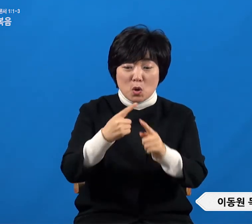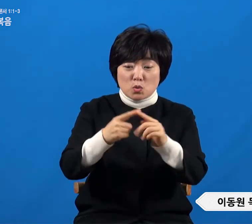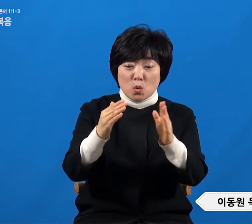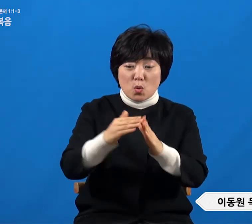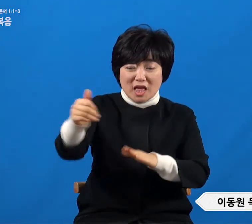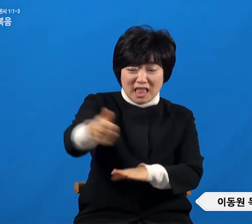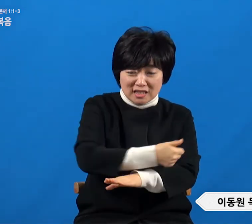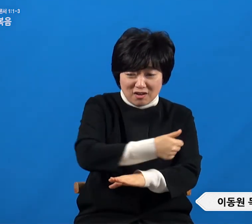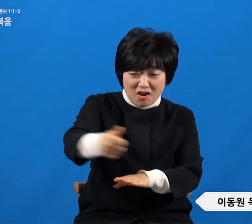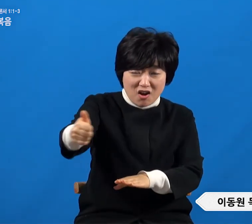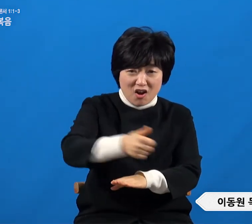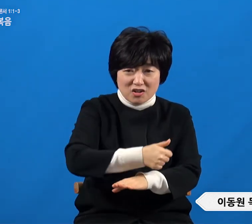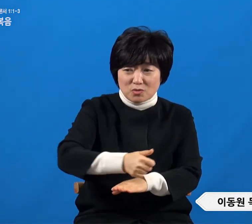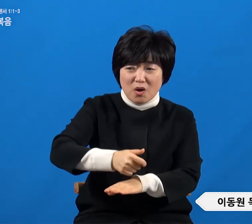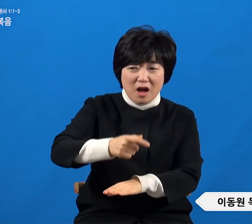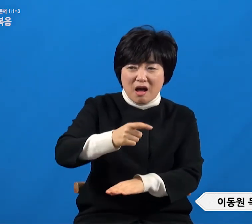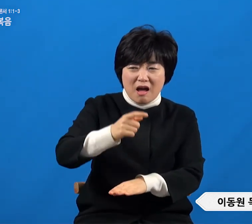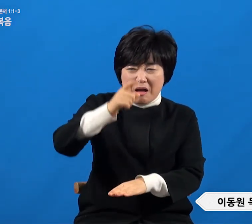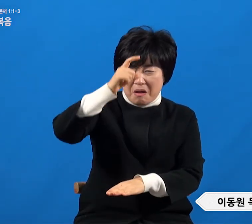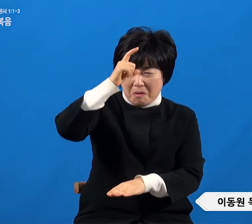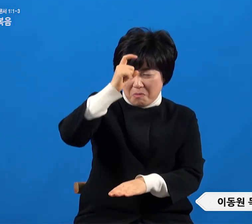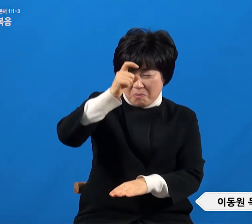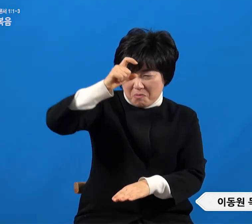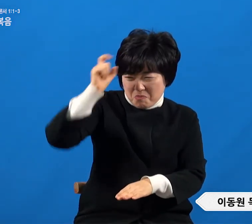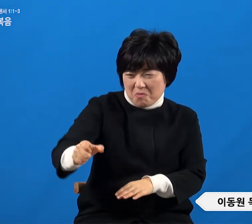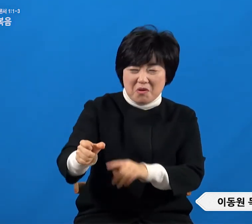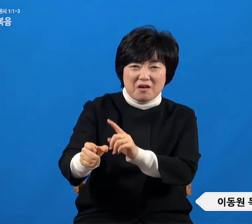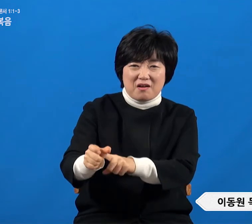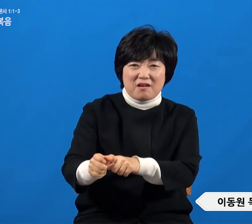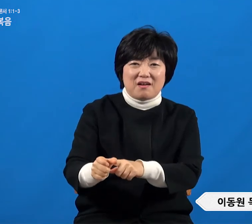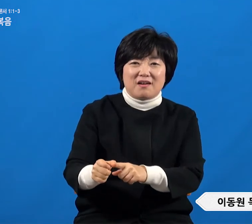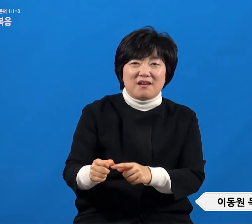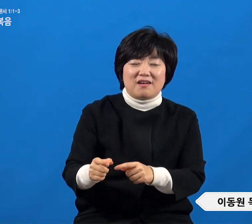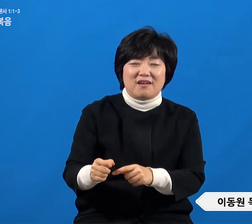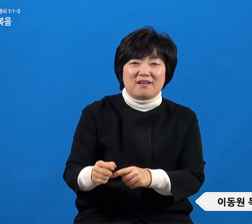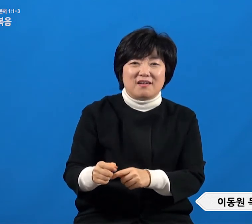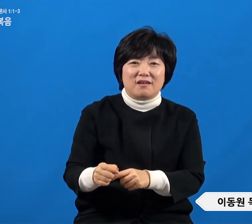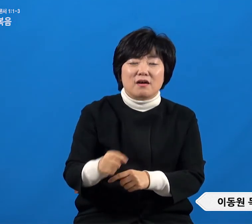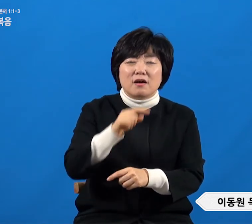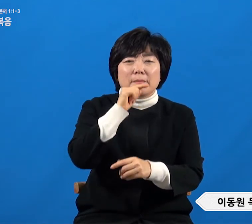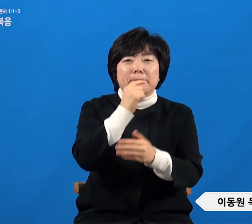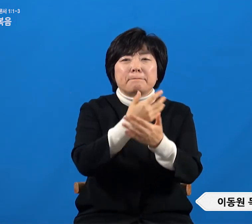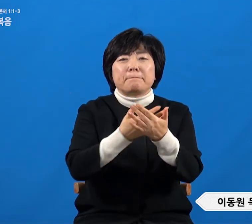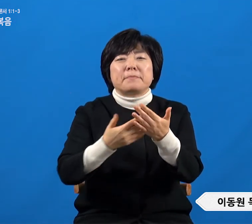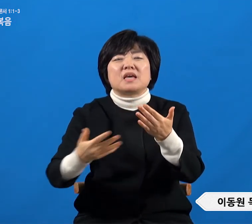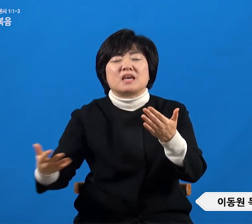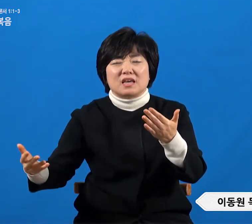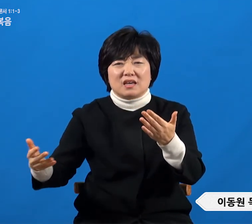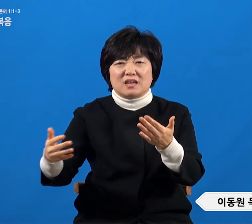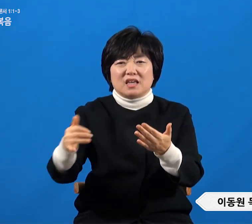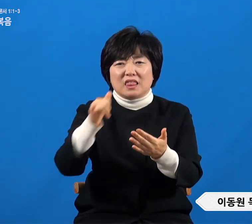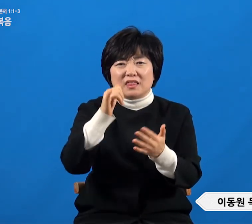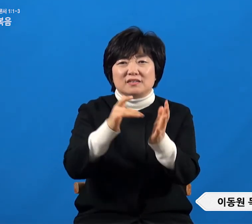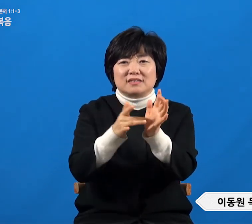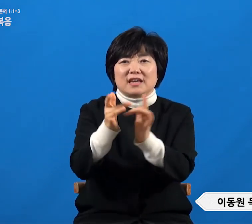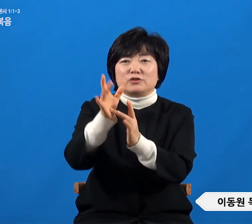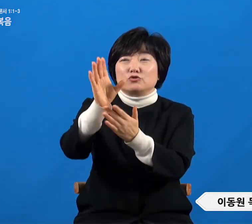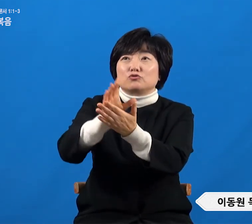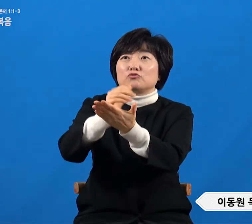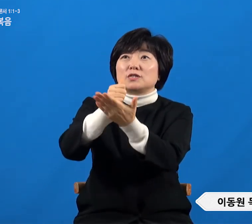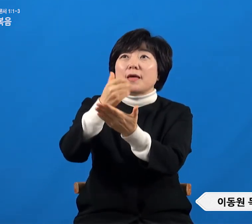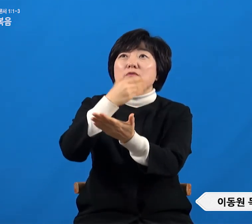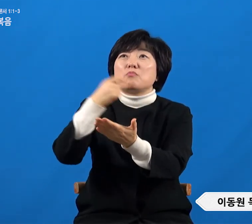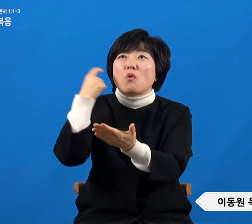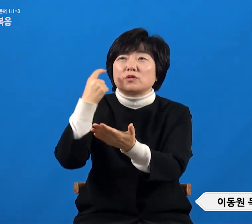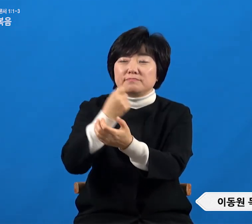평생 나오고도 안 변하는 인간 얼마든지 많이 봤어요. 그러나 피 묻은 복음, 예수 그리스도의 복음이,